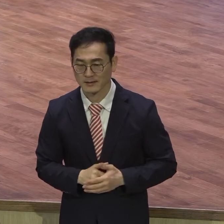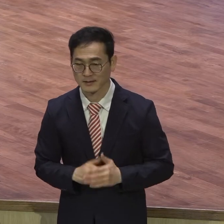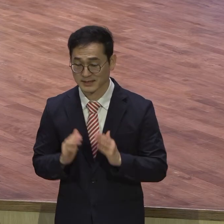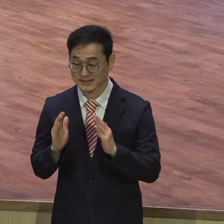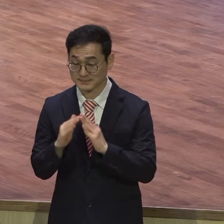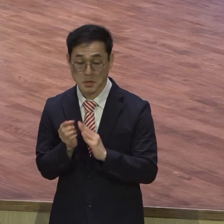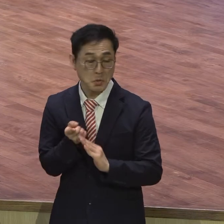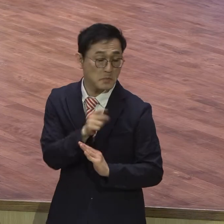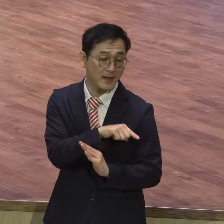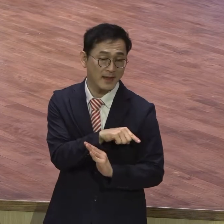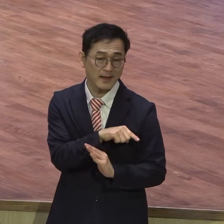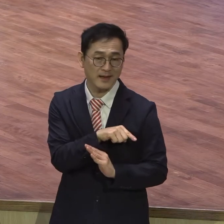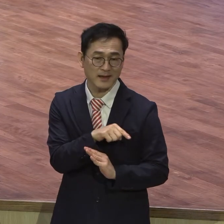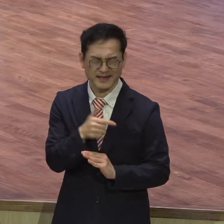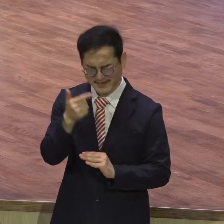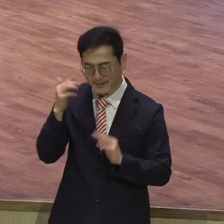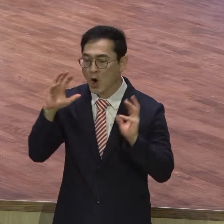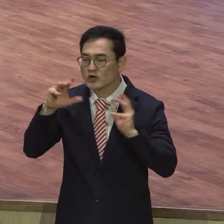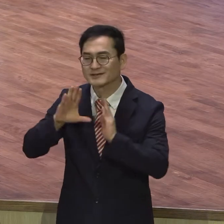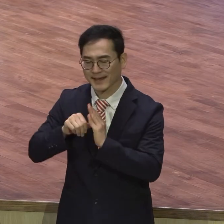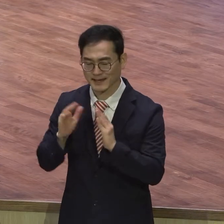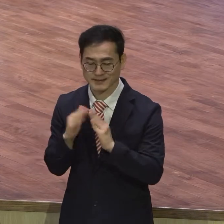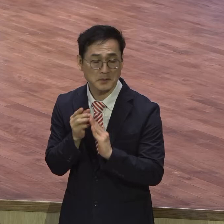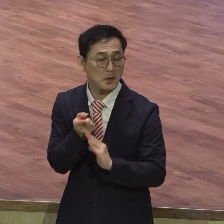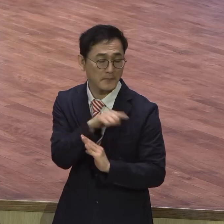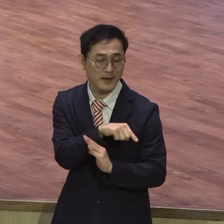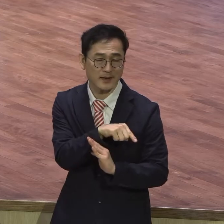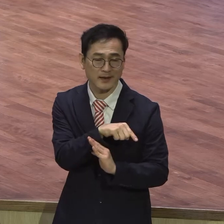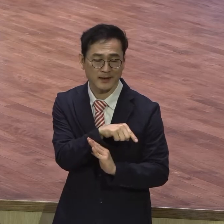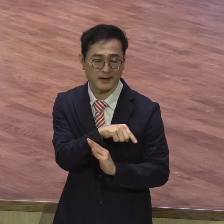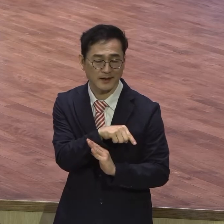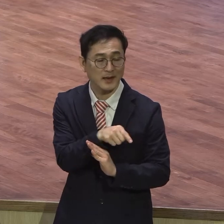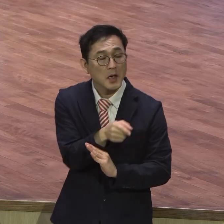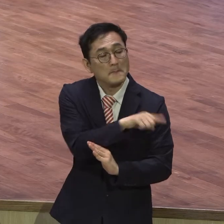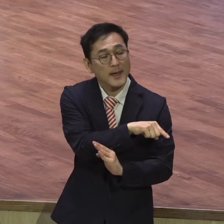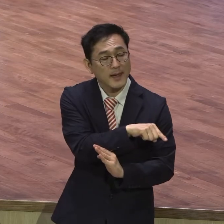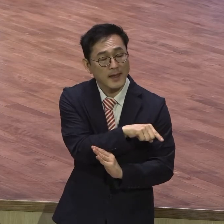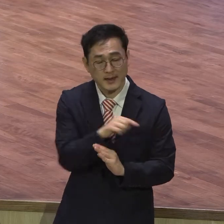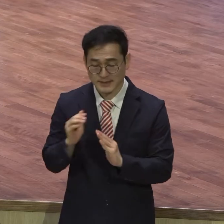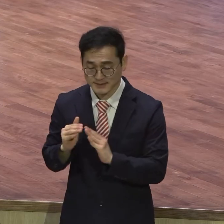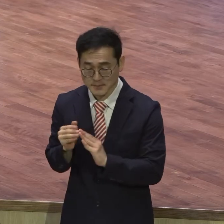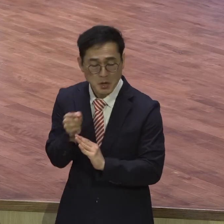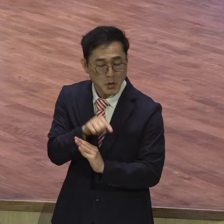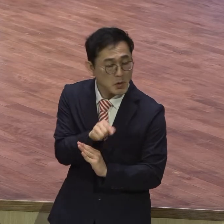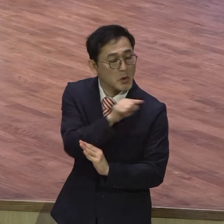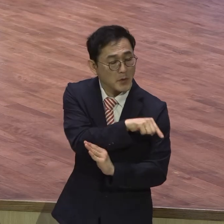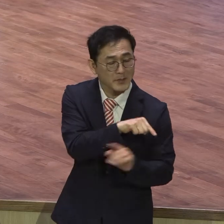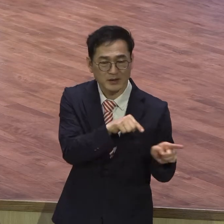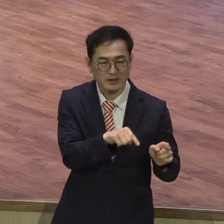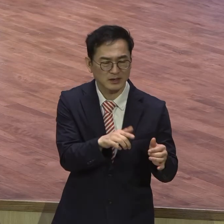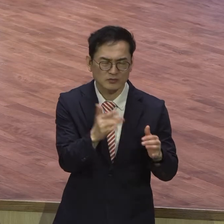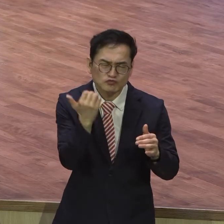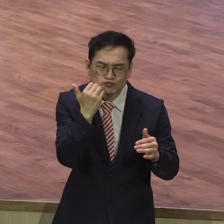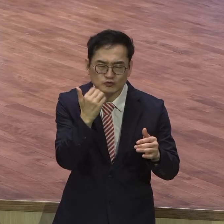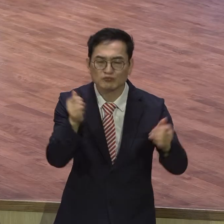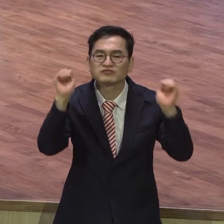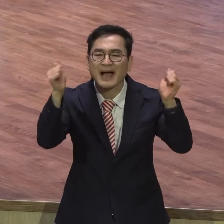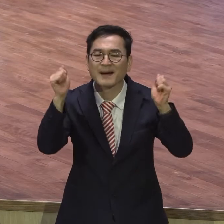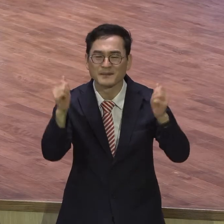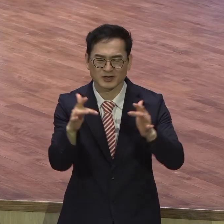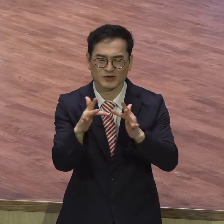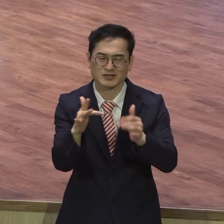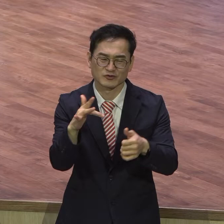옆에 지금도 생생하게 기억나요 우리 집 옆에 옆에 바로 한 집 건너에 귀신 들린 무당이